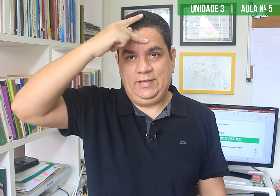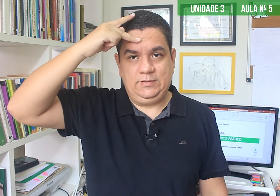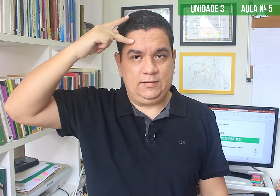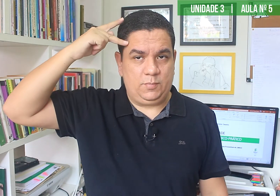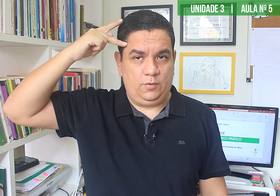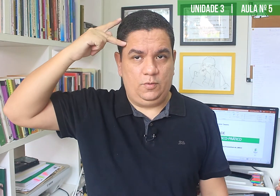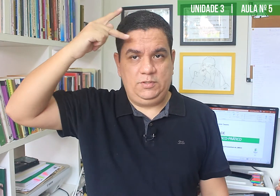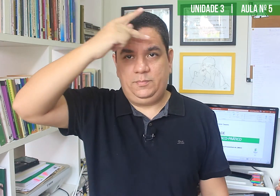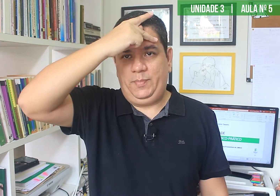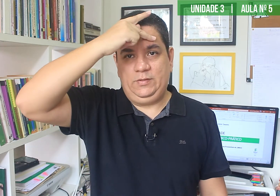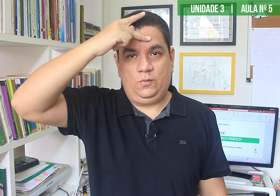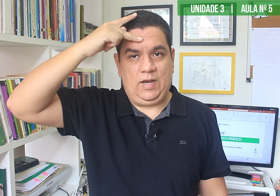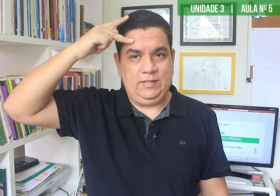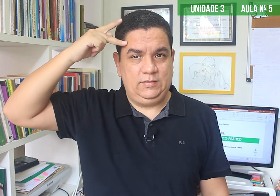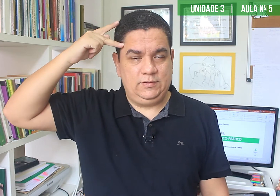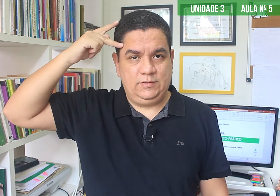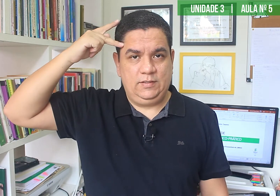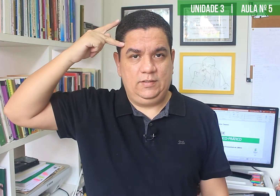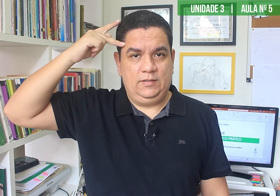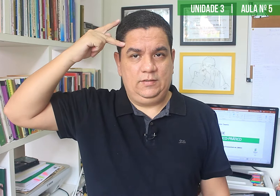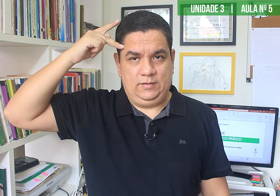testa. Pronomes pessoais, tá?